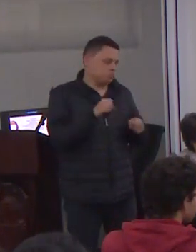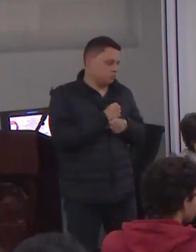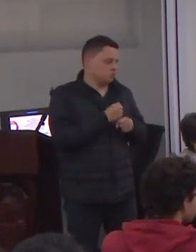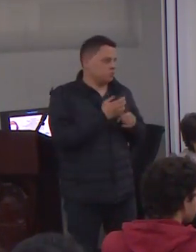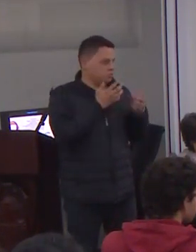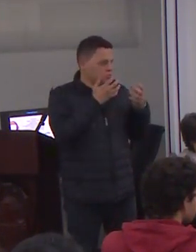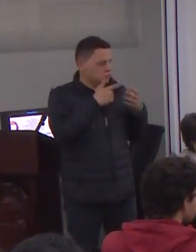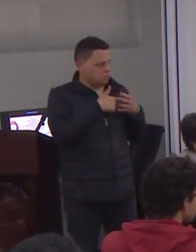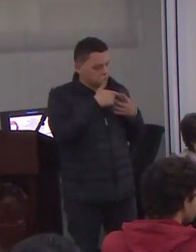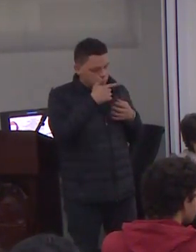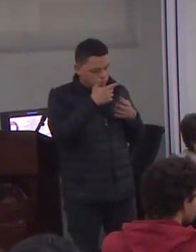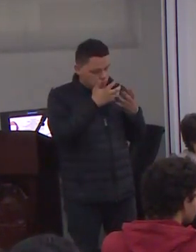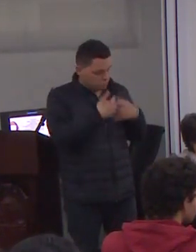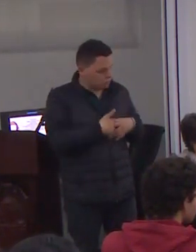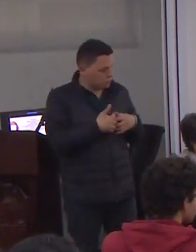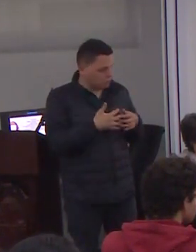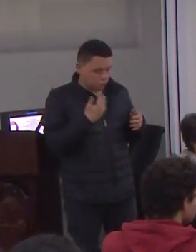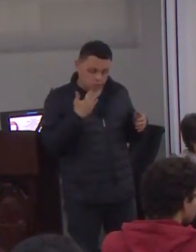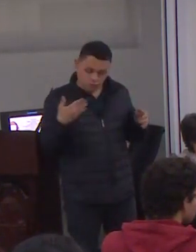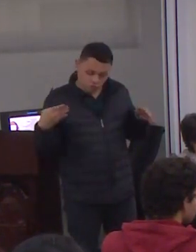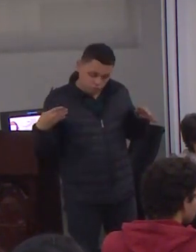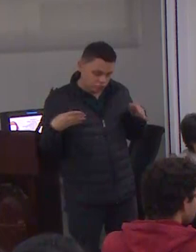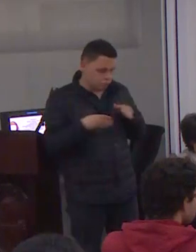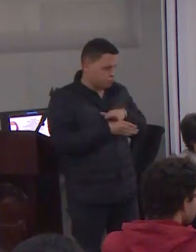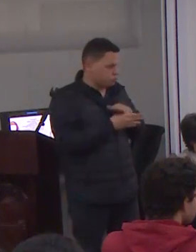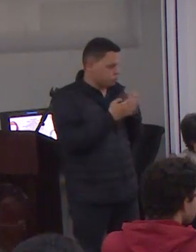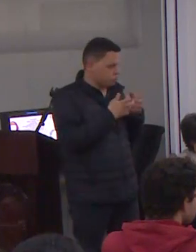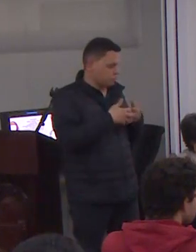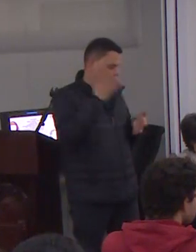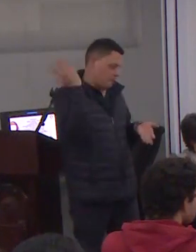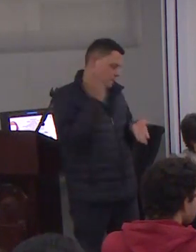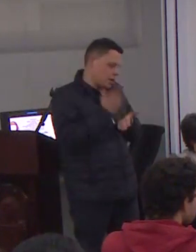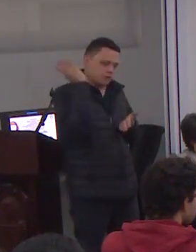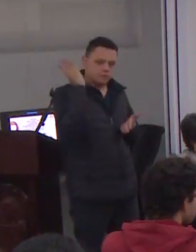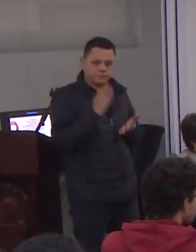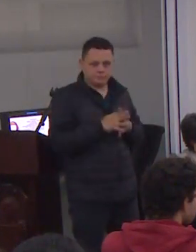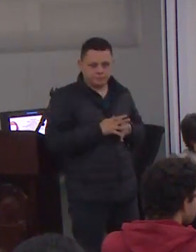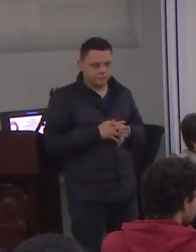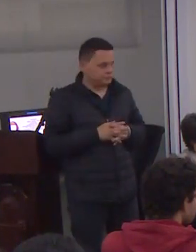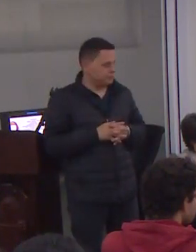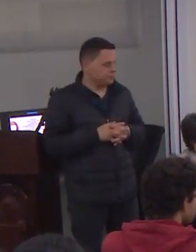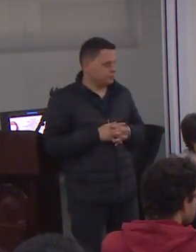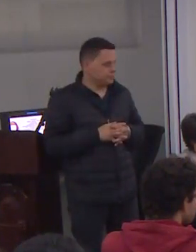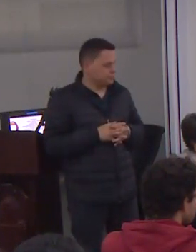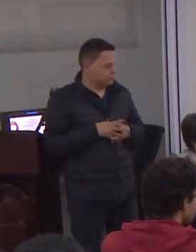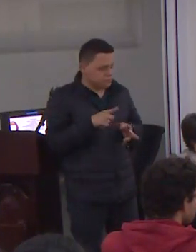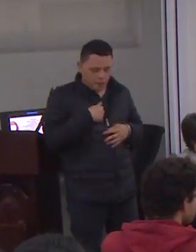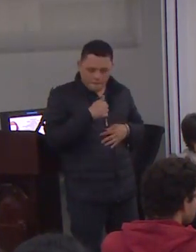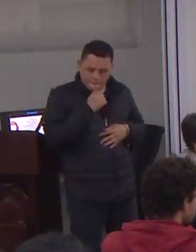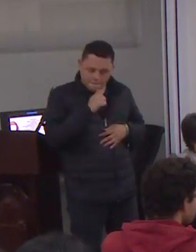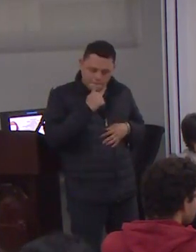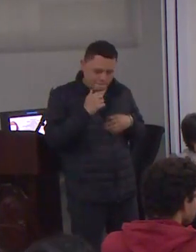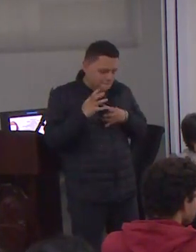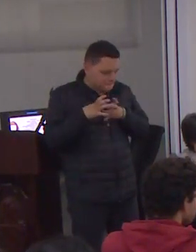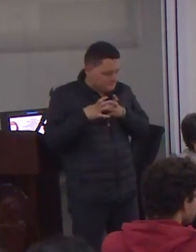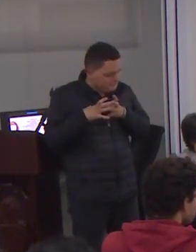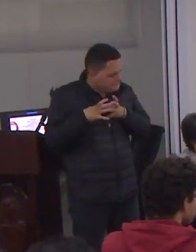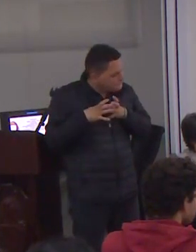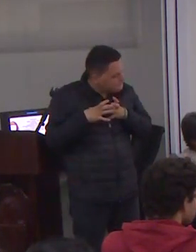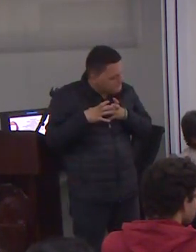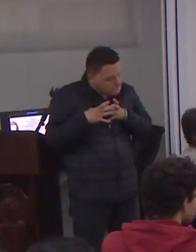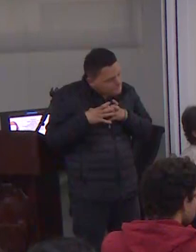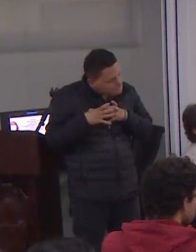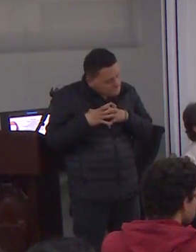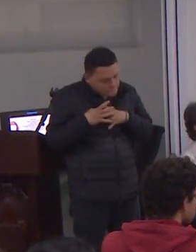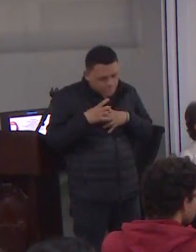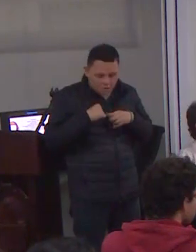algunas empresas y cuando entran en la empresa bomba bomba porque no aguantaron la presión porque no